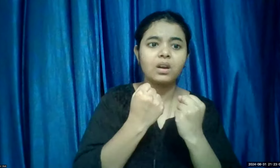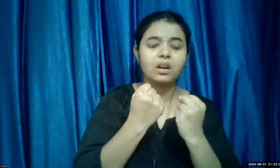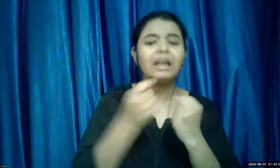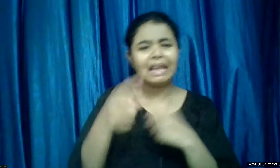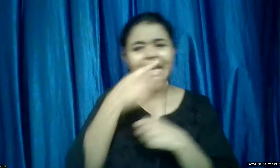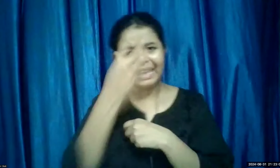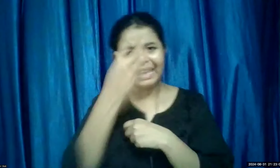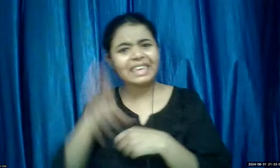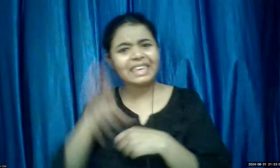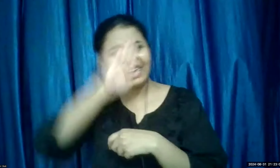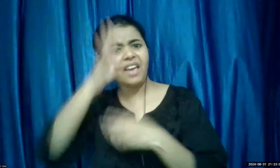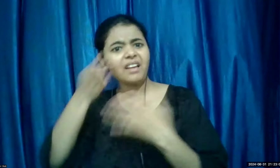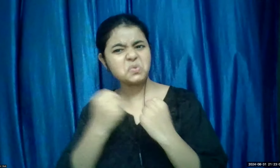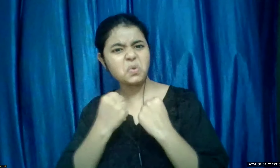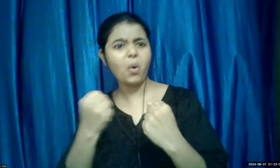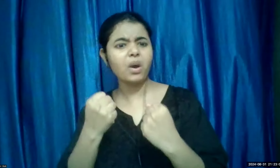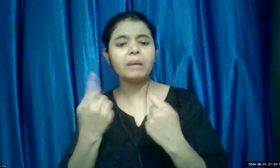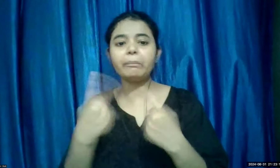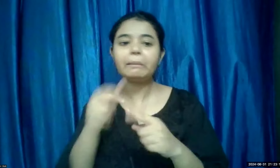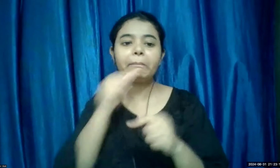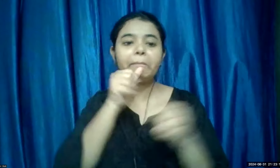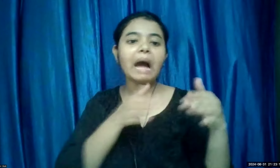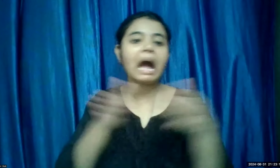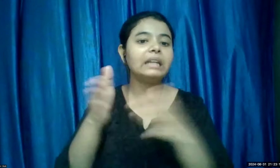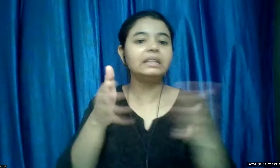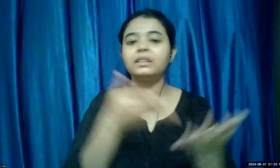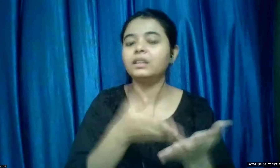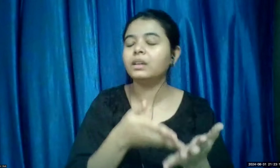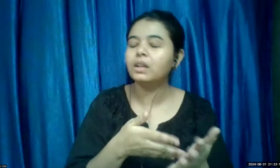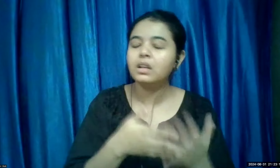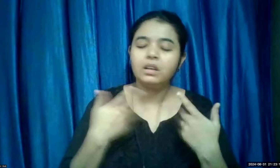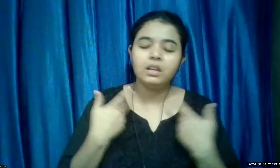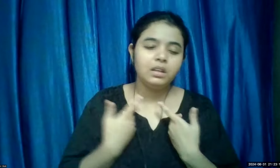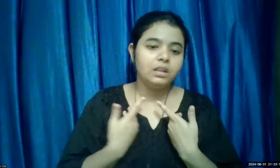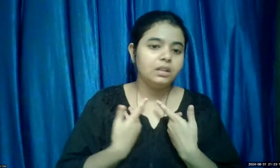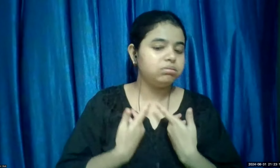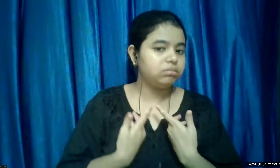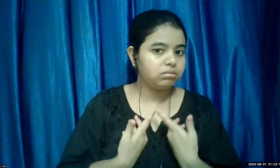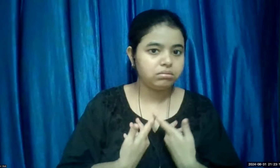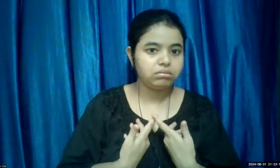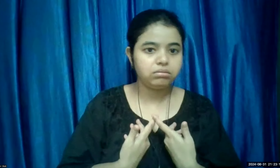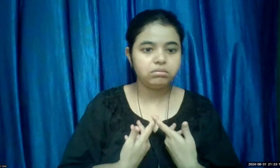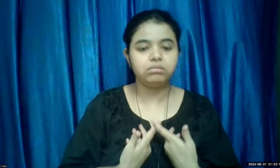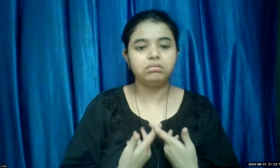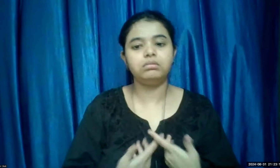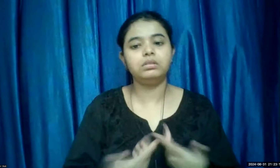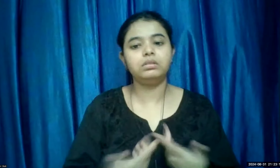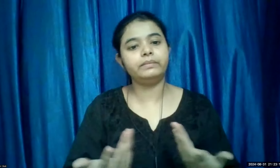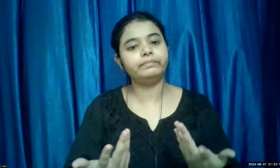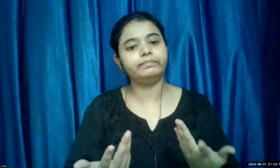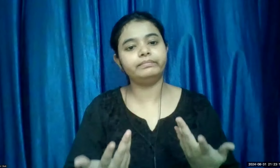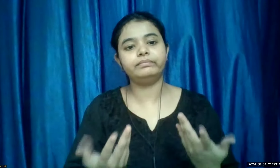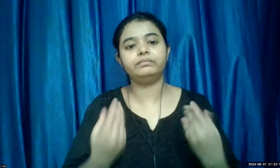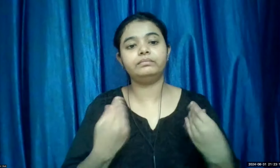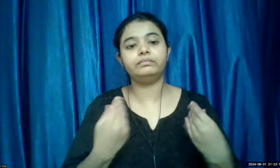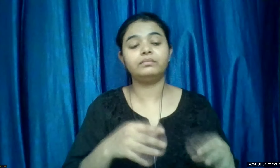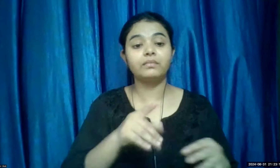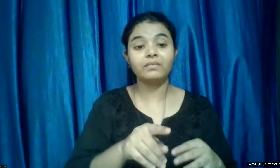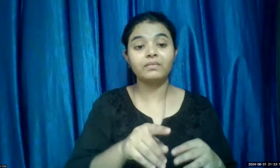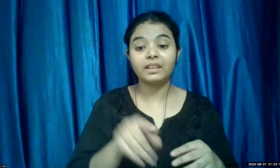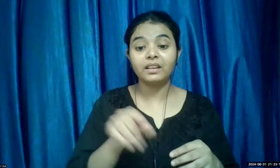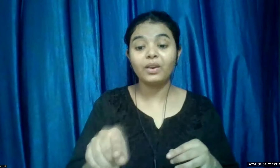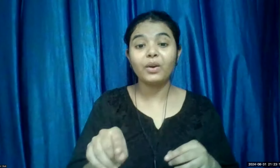के बावजूद भी जो हाथी था वो अंत में जाके थक गया। और उसने क्या किया, एक कमल का फूल अपनी